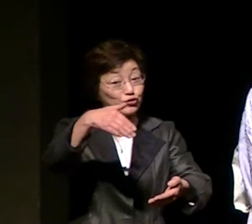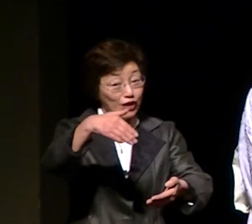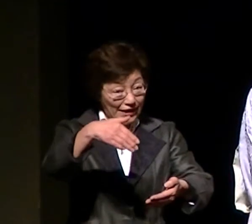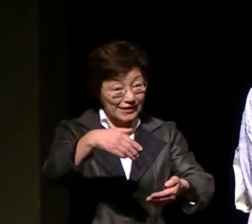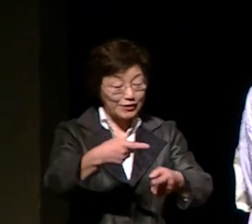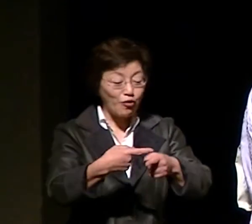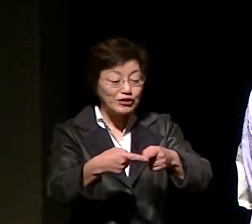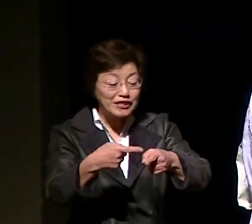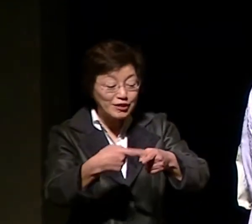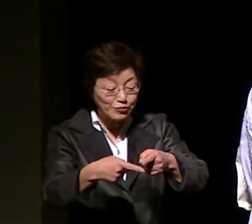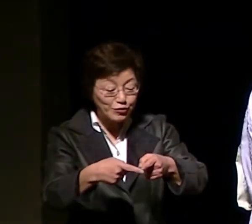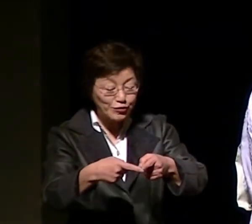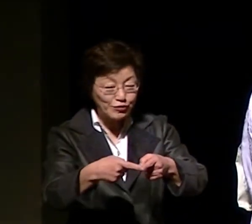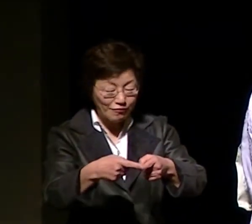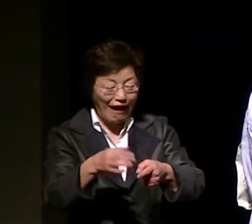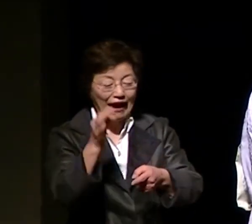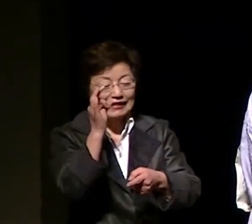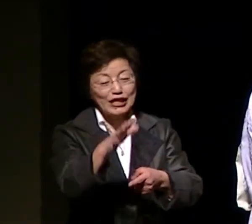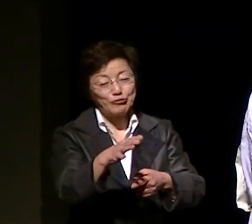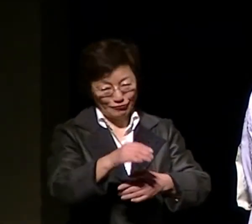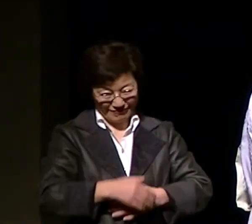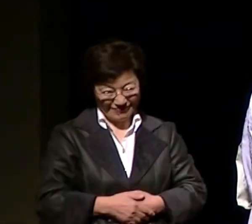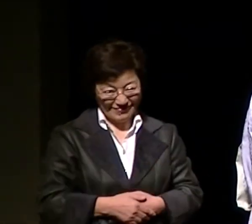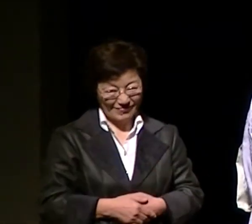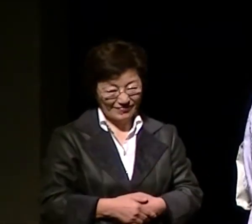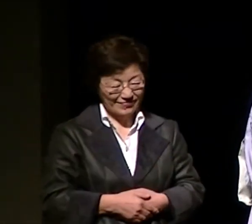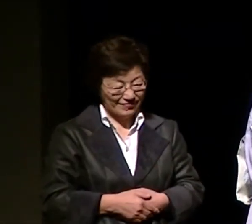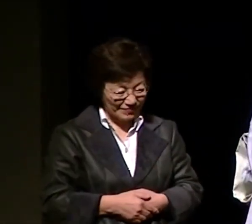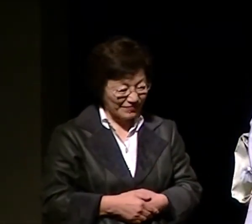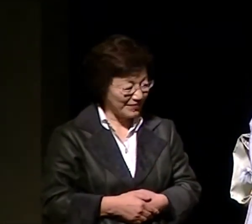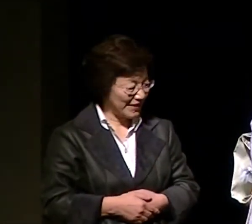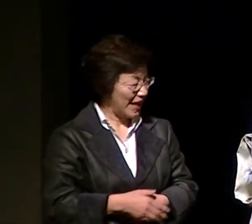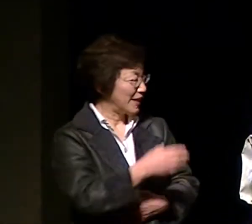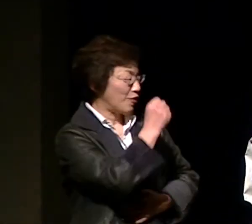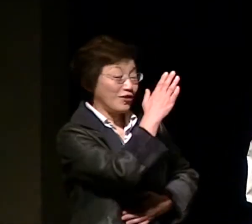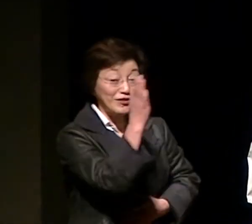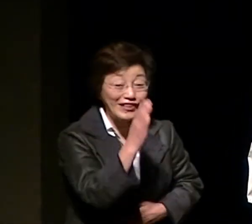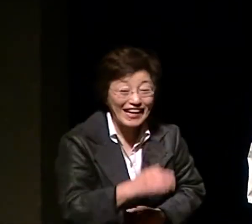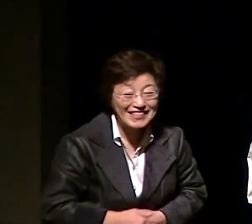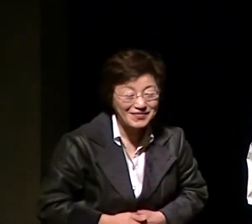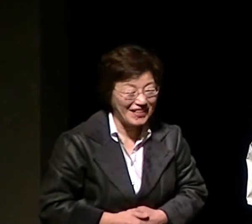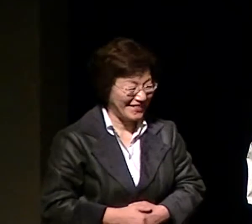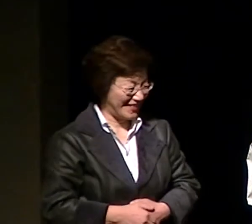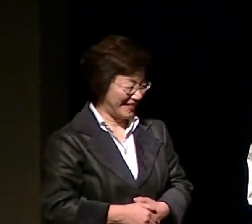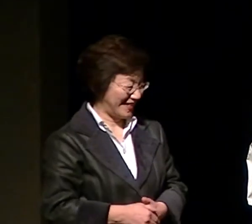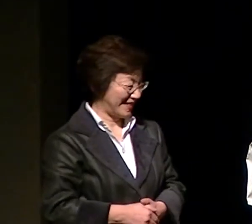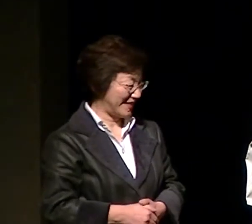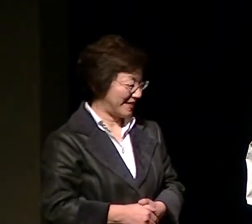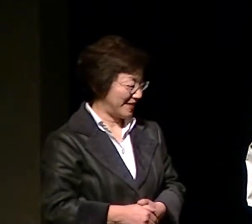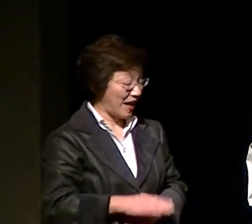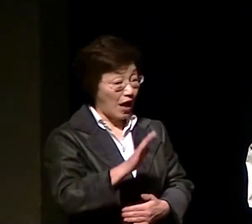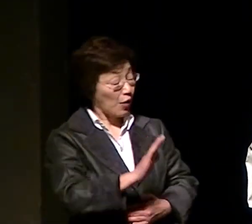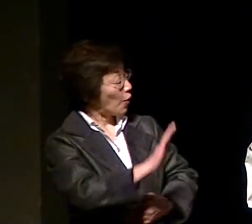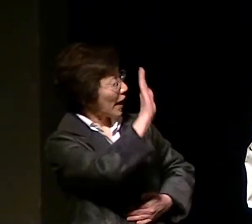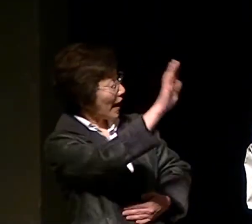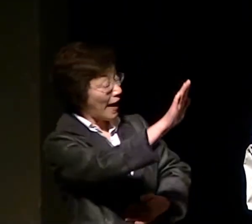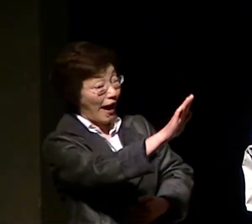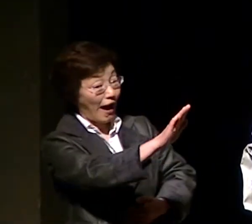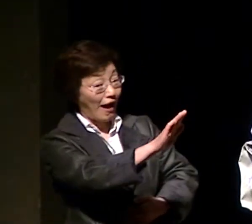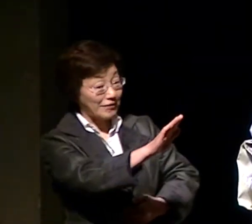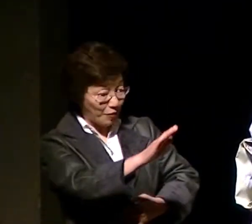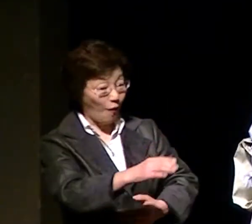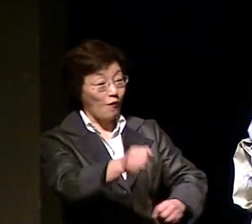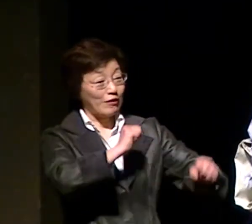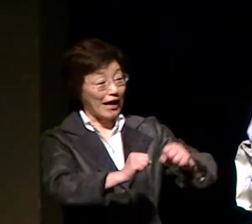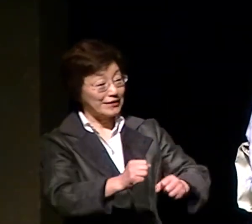ですね、義援金として寄付させていただきます。 よろしくお願いします。今後のタイムマシーンの活